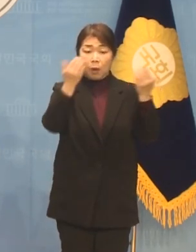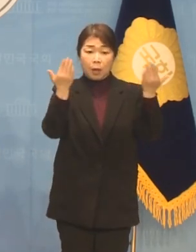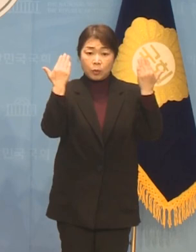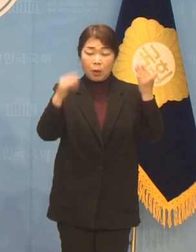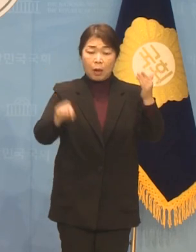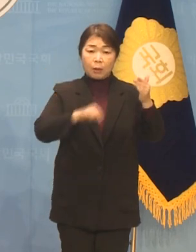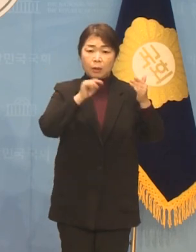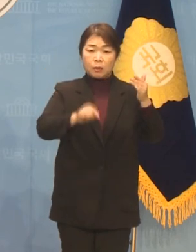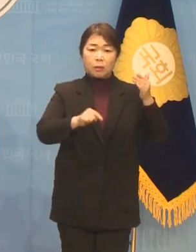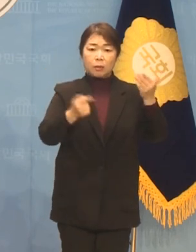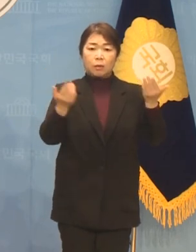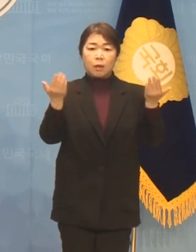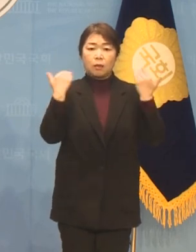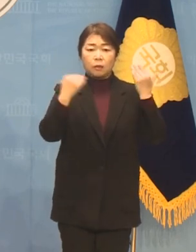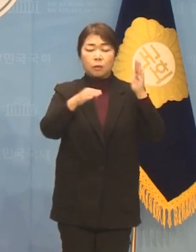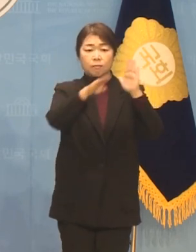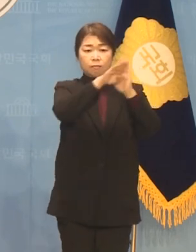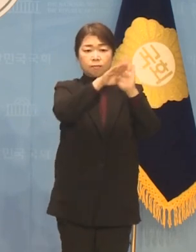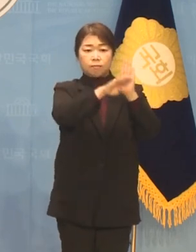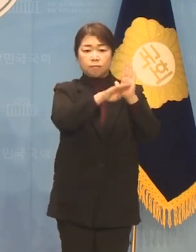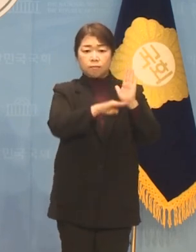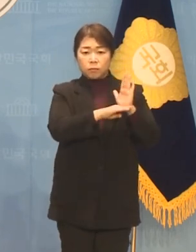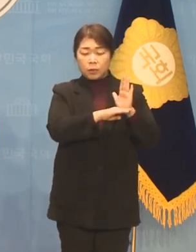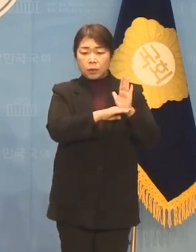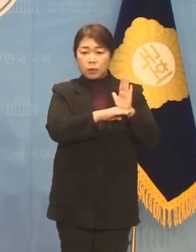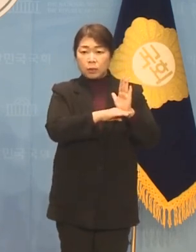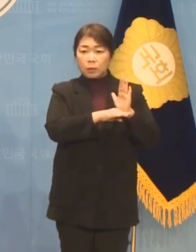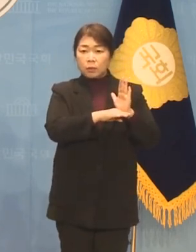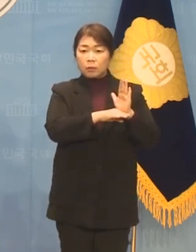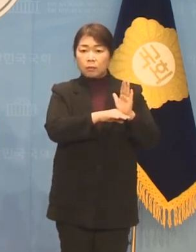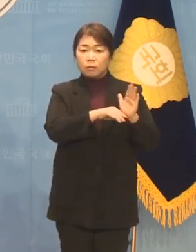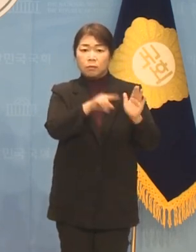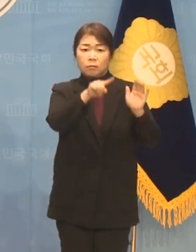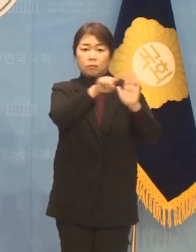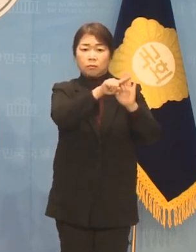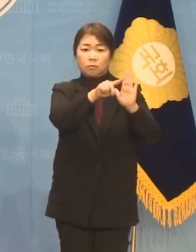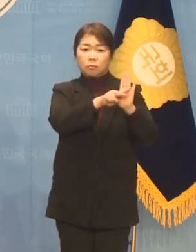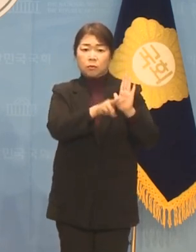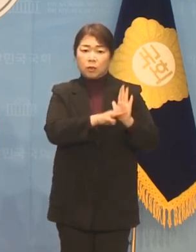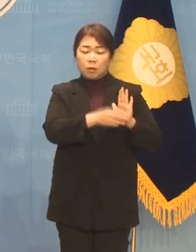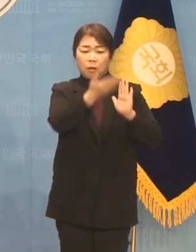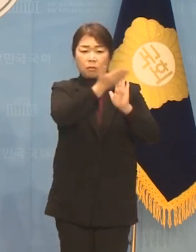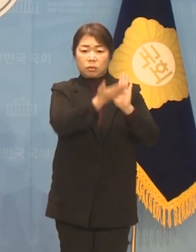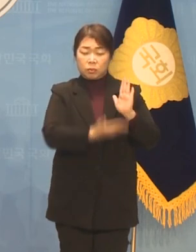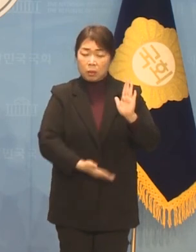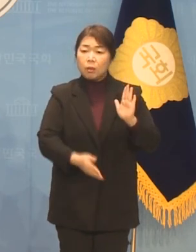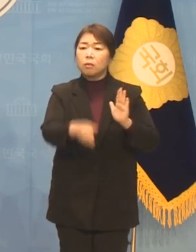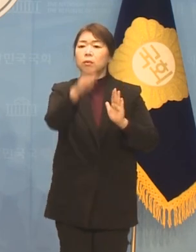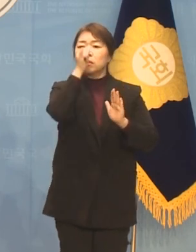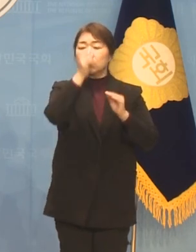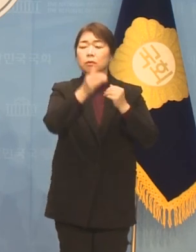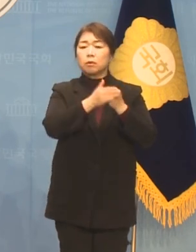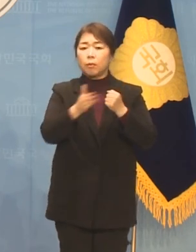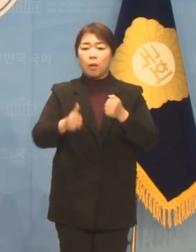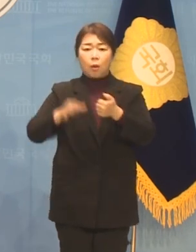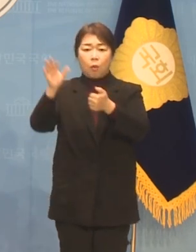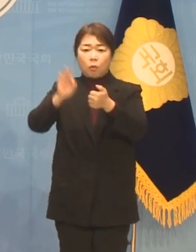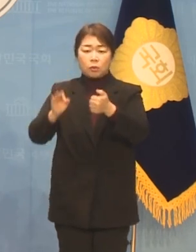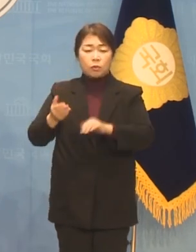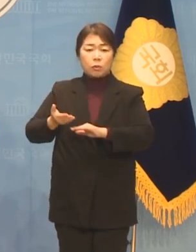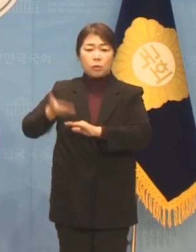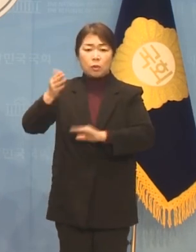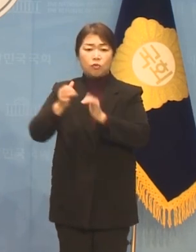안에 서열화된 문제가 끊임없이 지적이 되어 왔고, 이것에 대해서 50% 넘는 국민들이